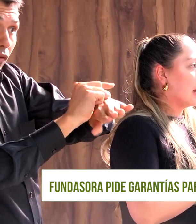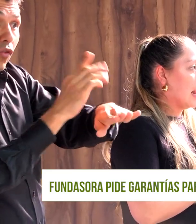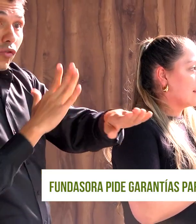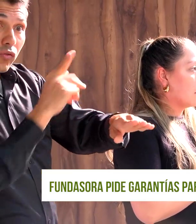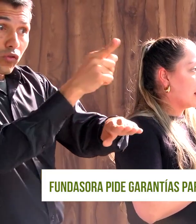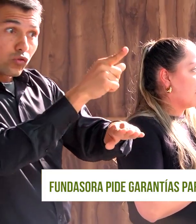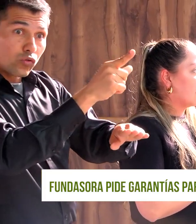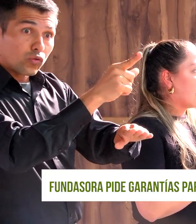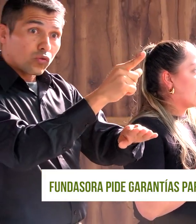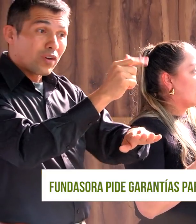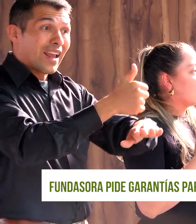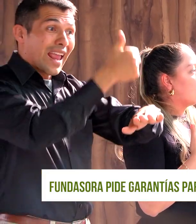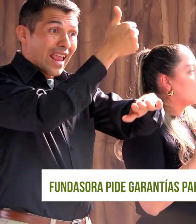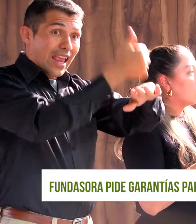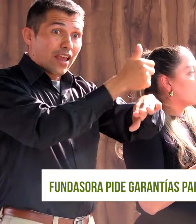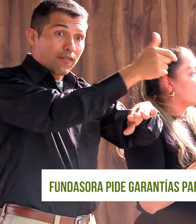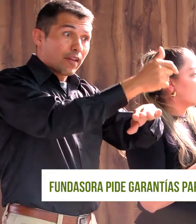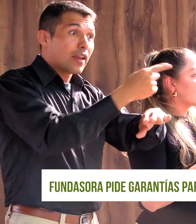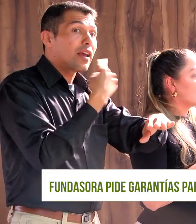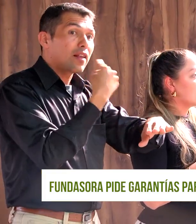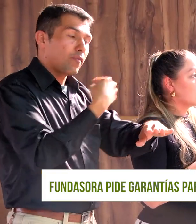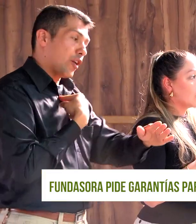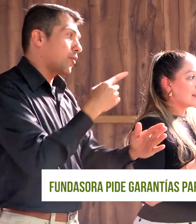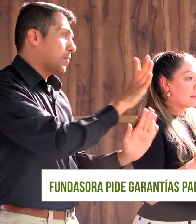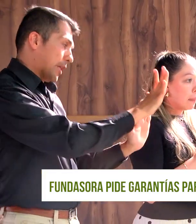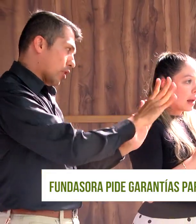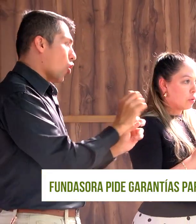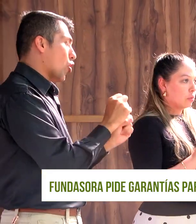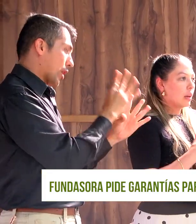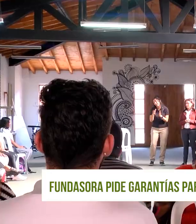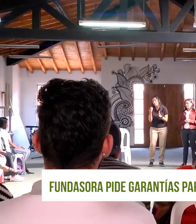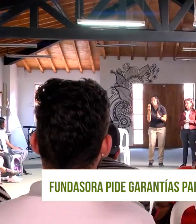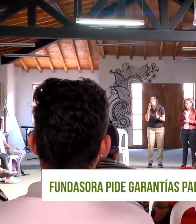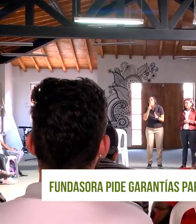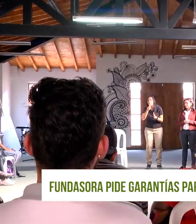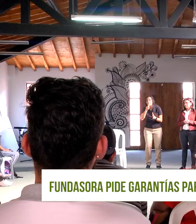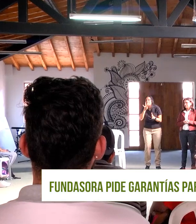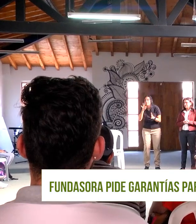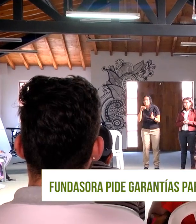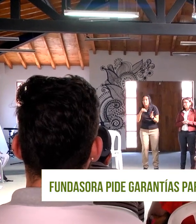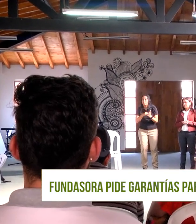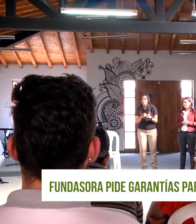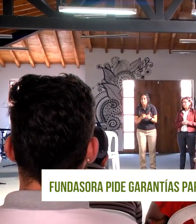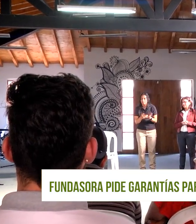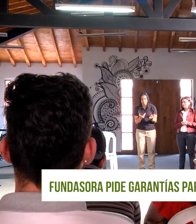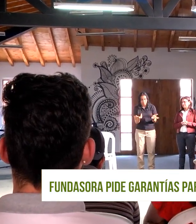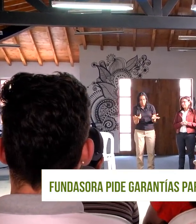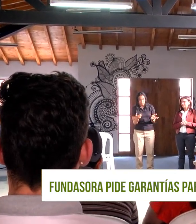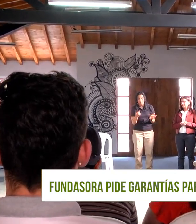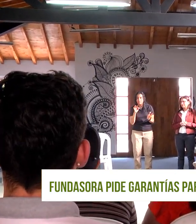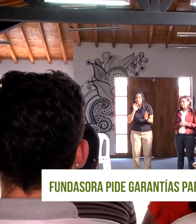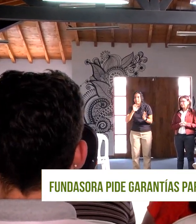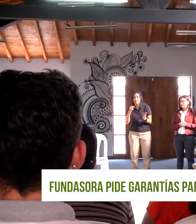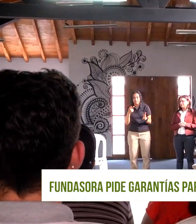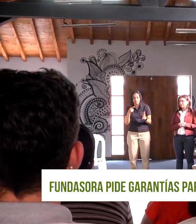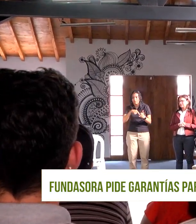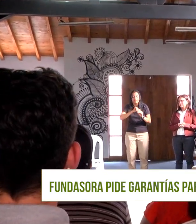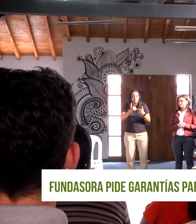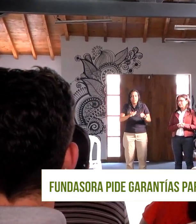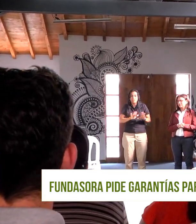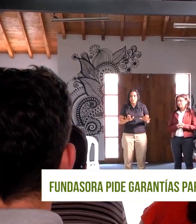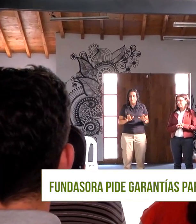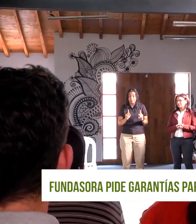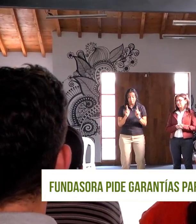Educación de Río Negro manifiesta que el operador actual fue elegido aplicando el decreto 092 del 2017 en la